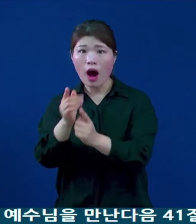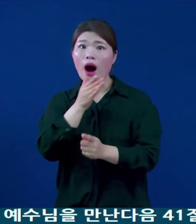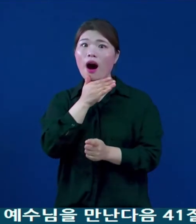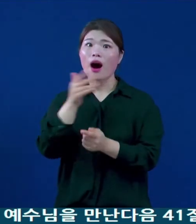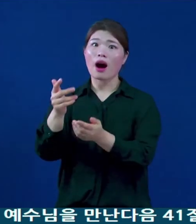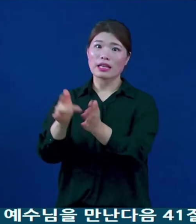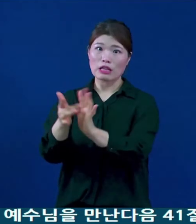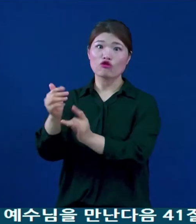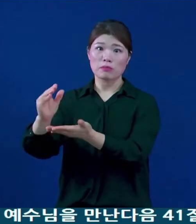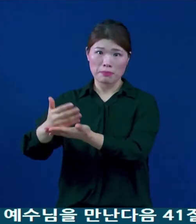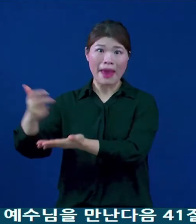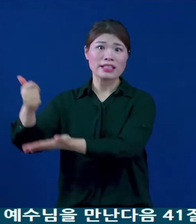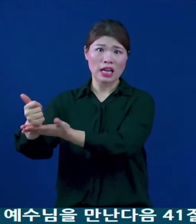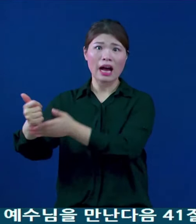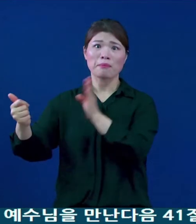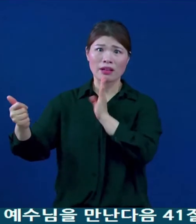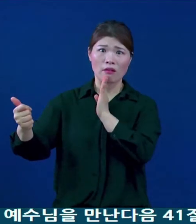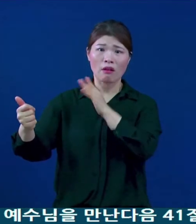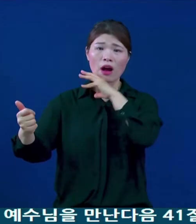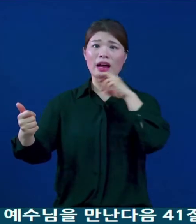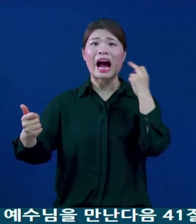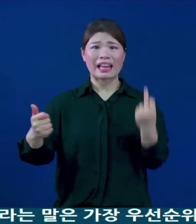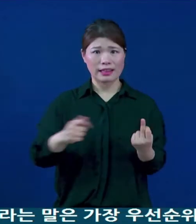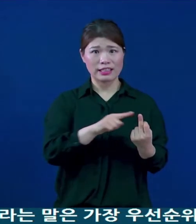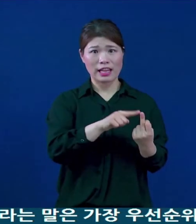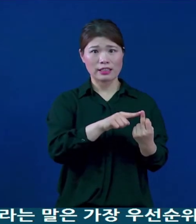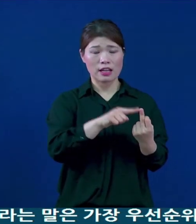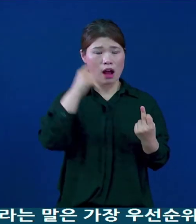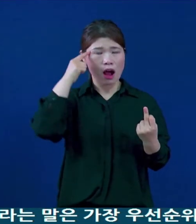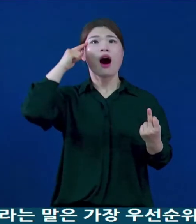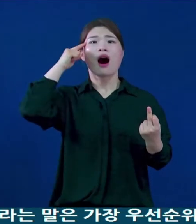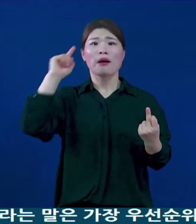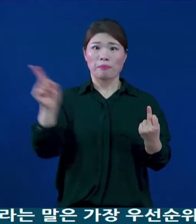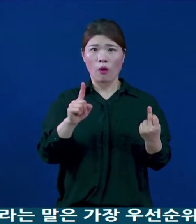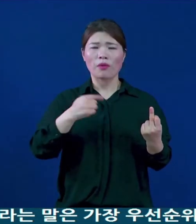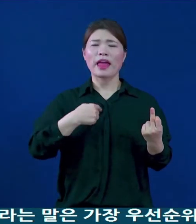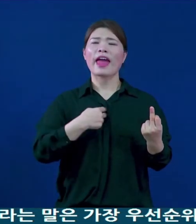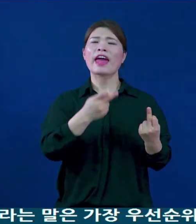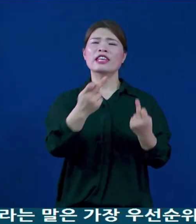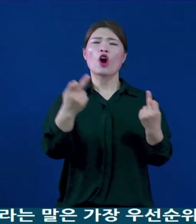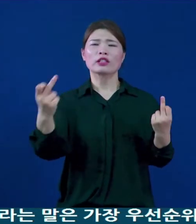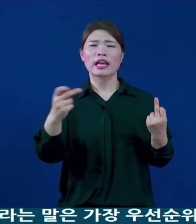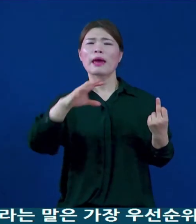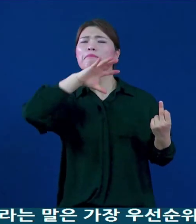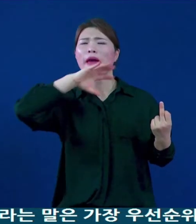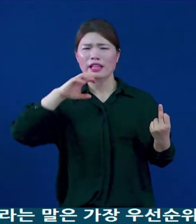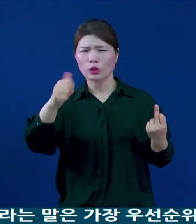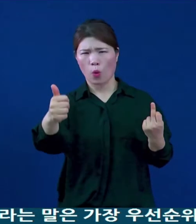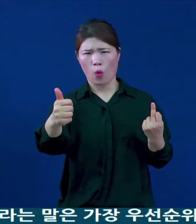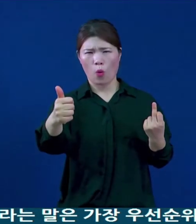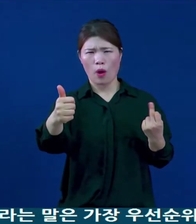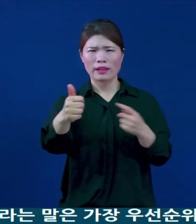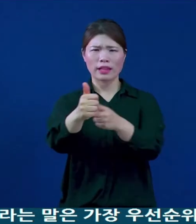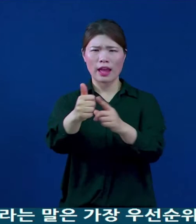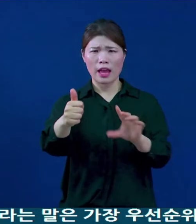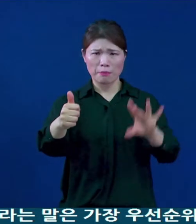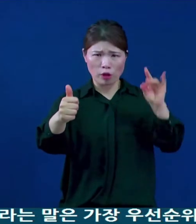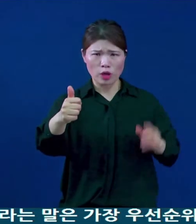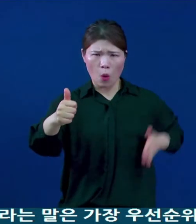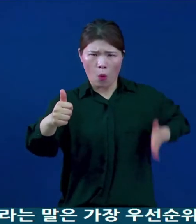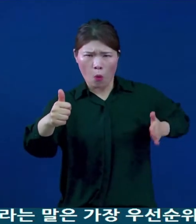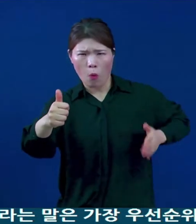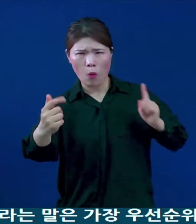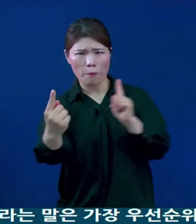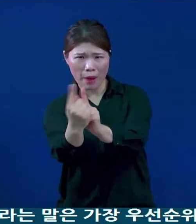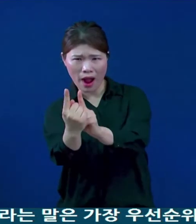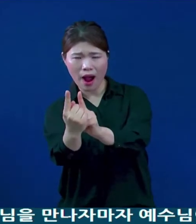사실을 알자마자 안드레는 제일 먼저 떠오른 것이 자기 형제 베드로였습니다. 그래서 베드로에게 가서 예수님을